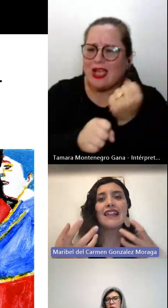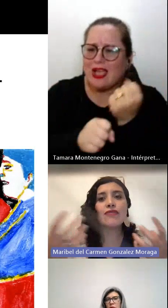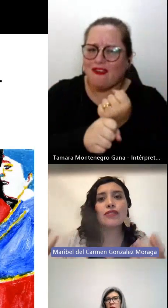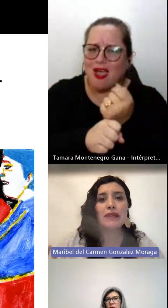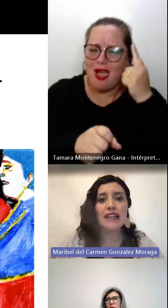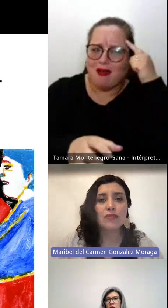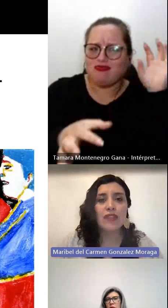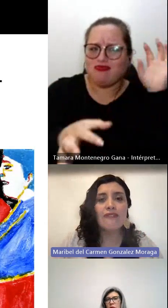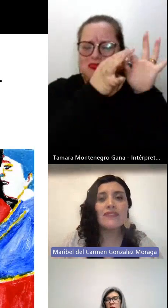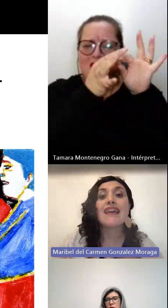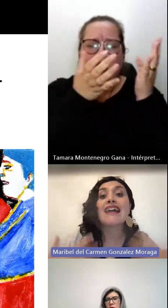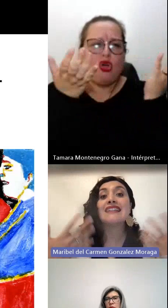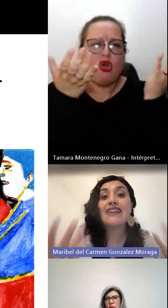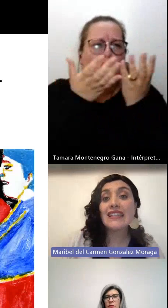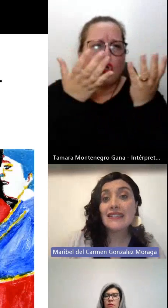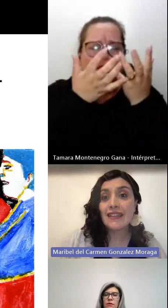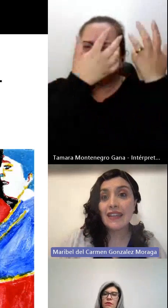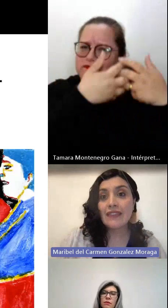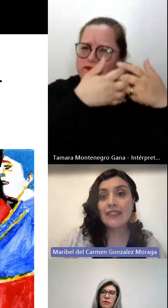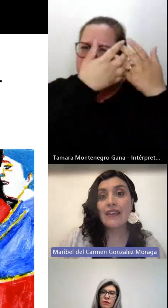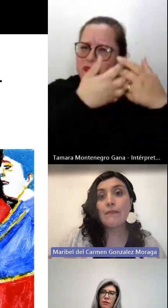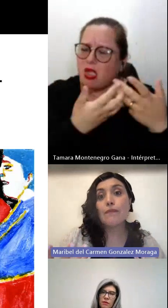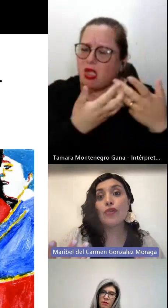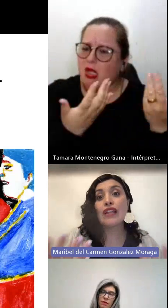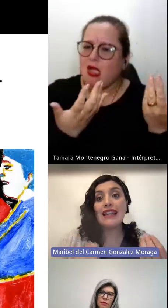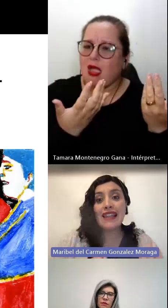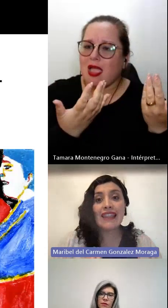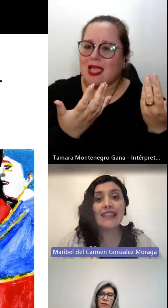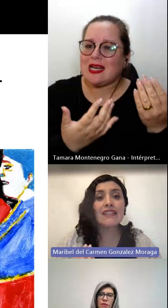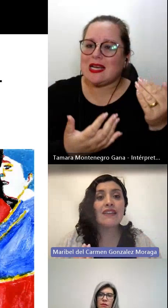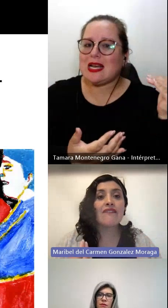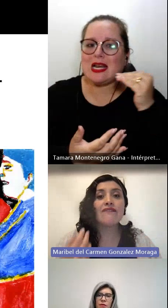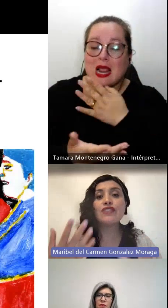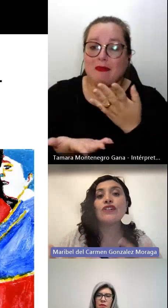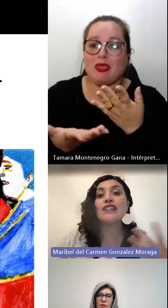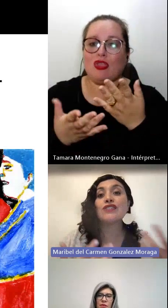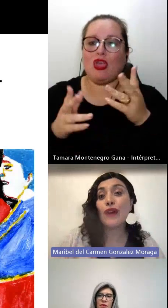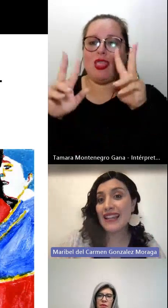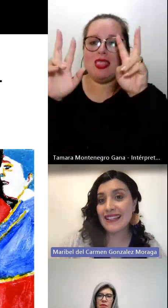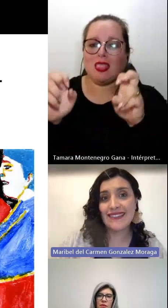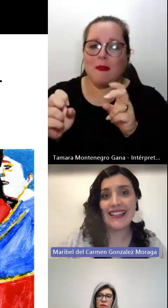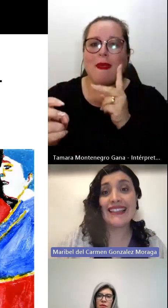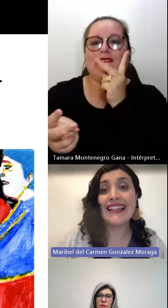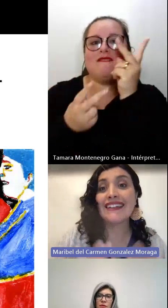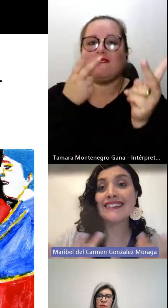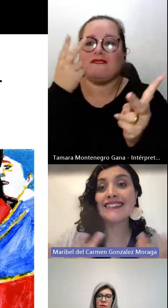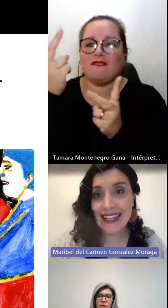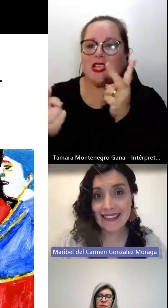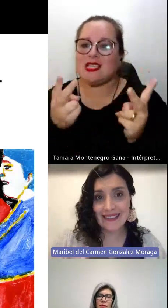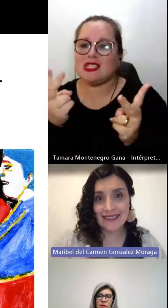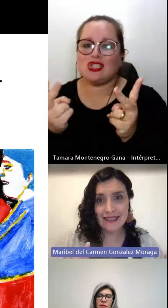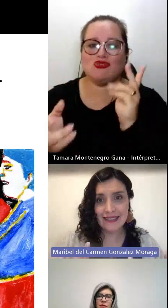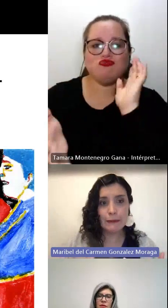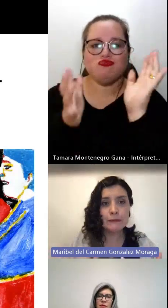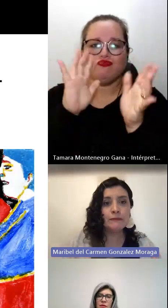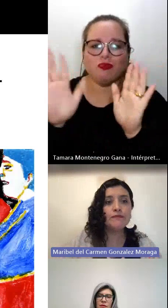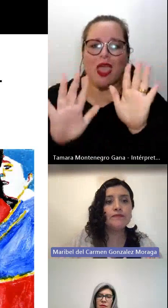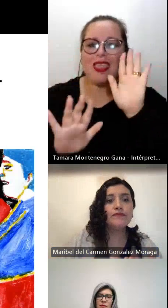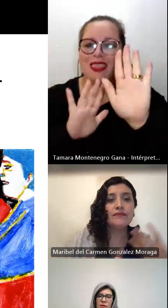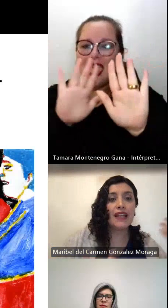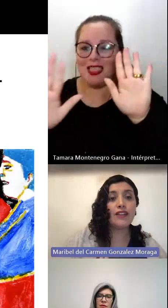cognitiva de cada uno de mis estudiantes? A través de modalidades visogestuales y táctiles,